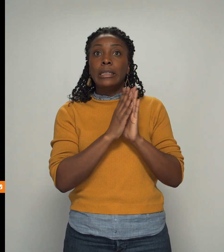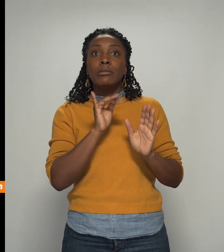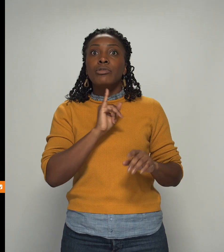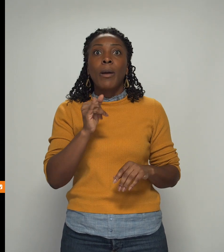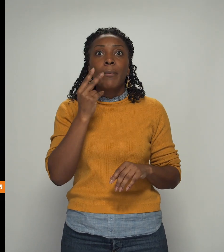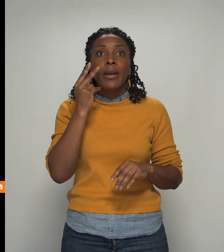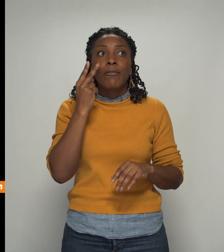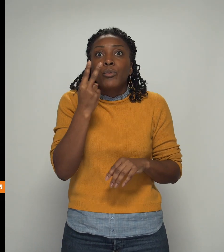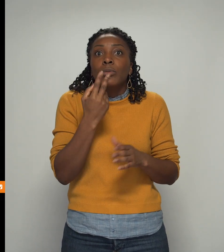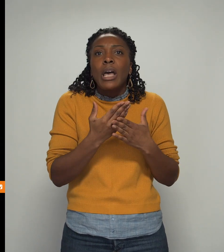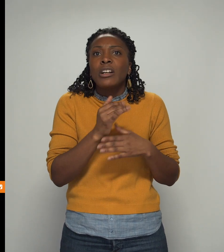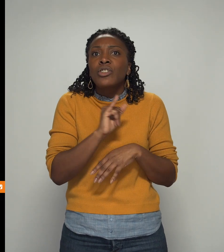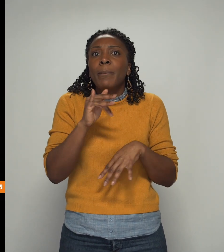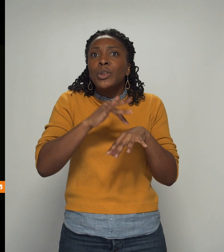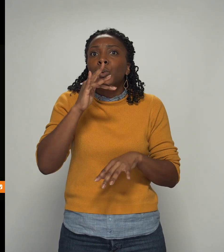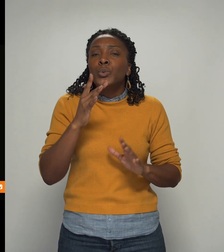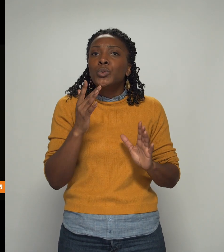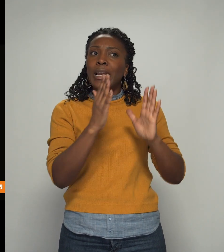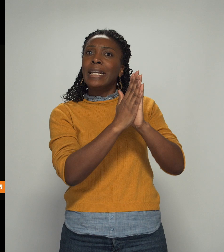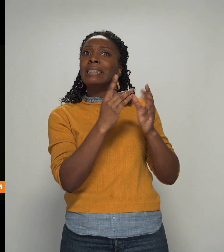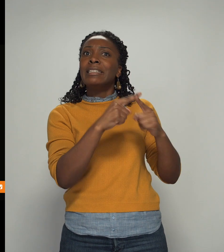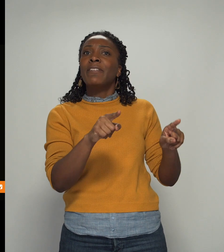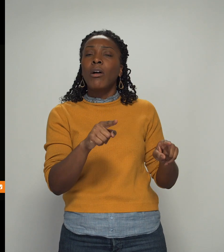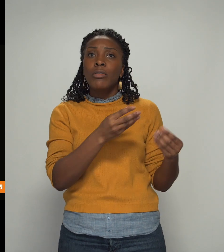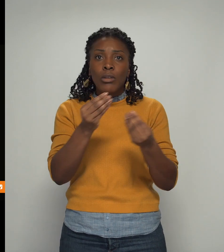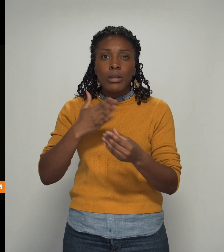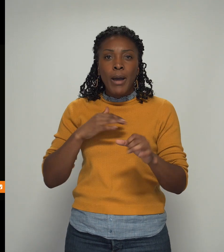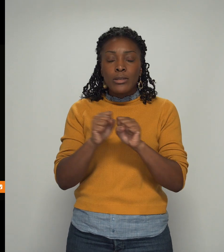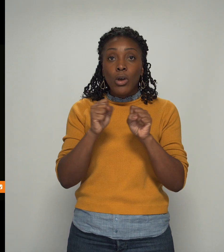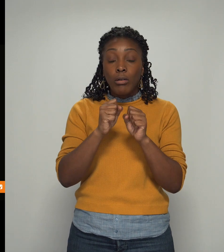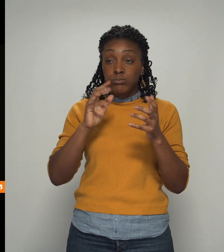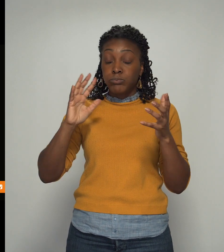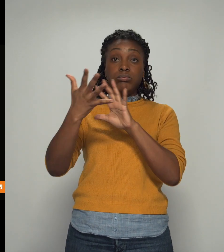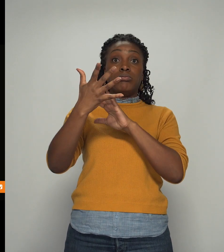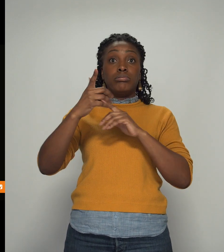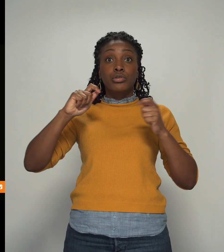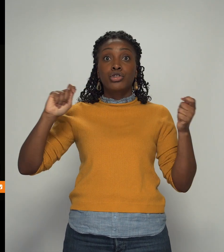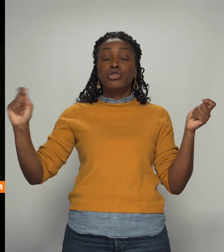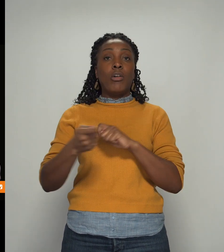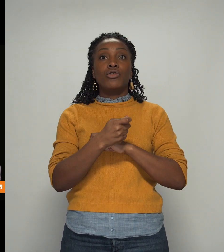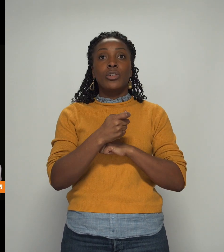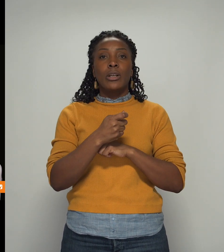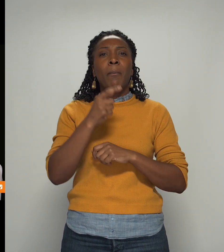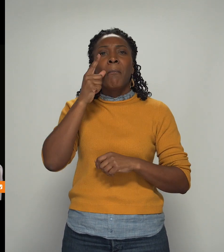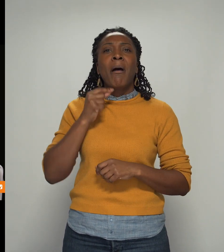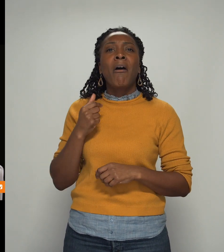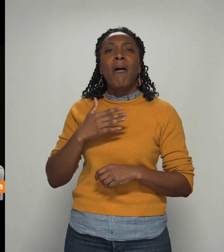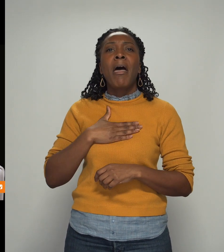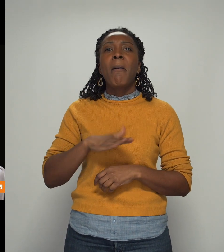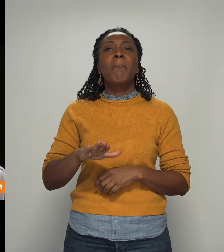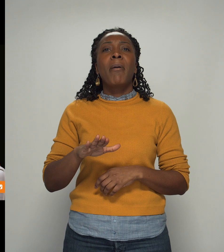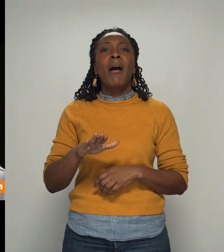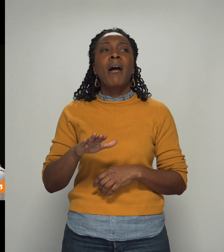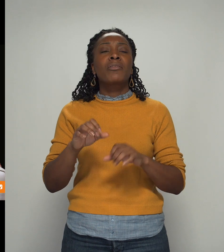avant. Et visiblement, elle est transformée, elle est changée. Je vois une sœur qui est différente. Mes parents n'aimaient pas trop ces